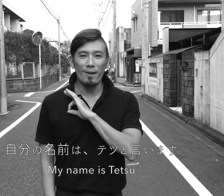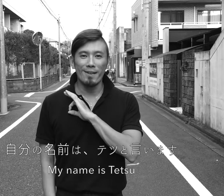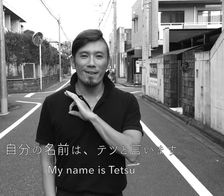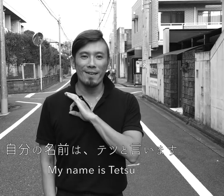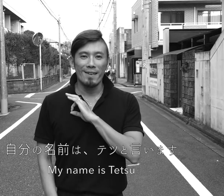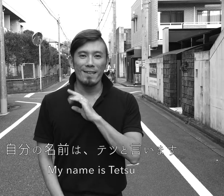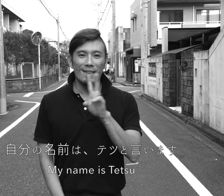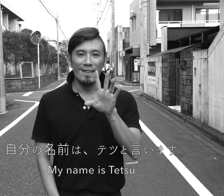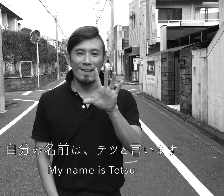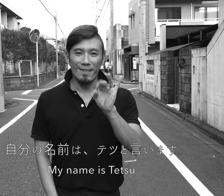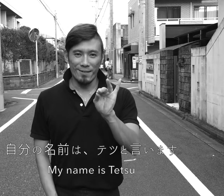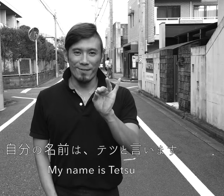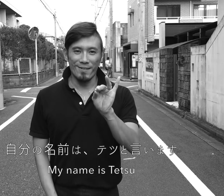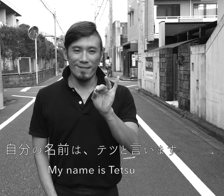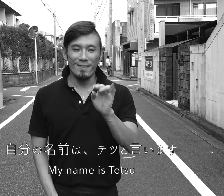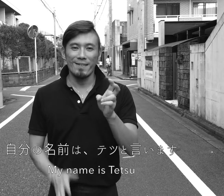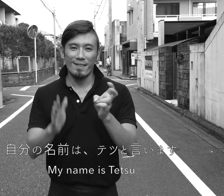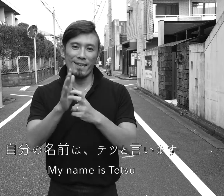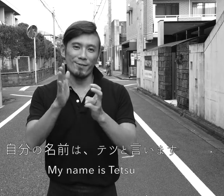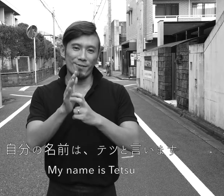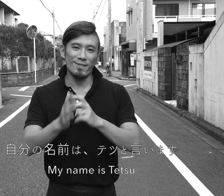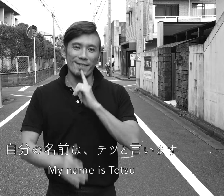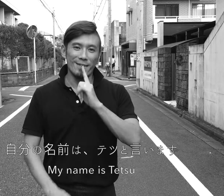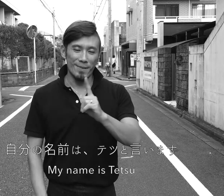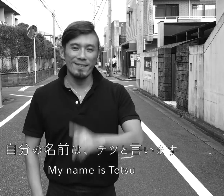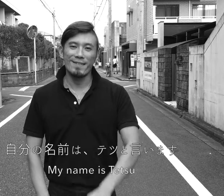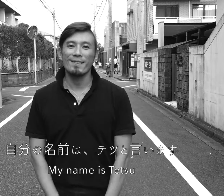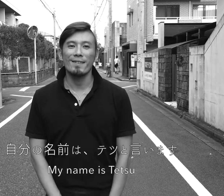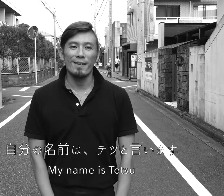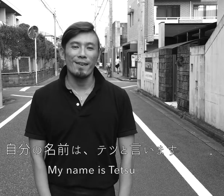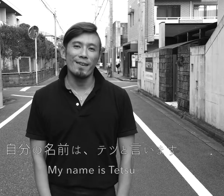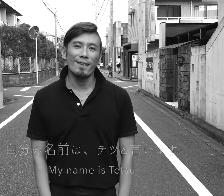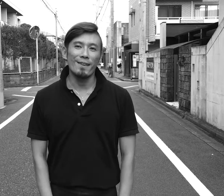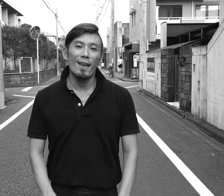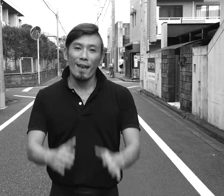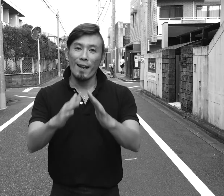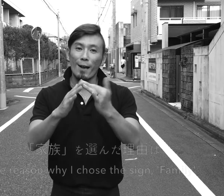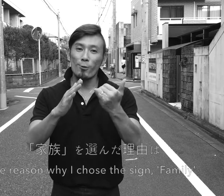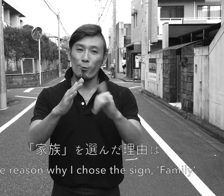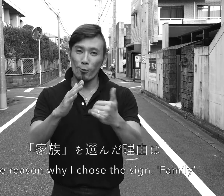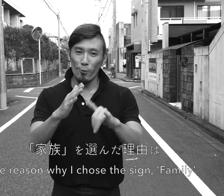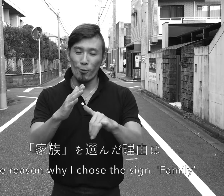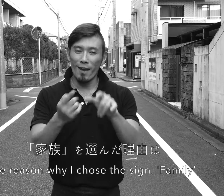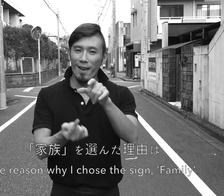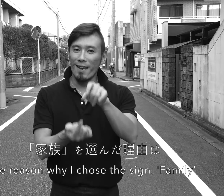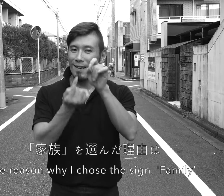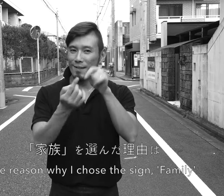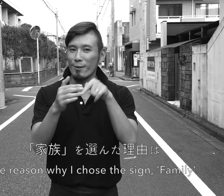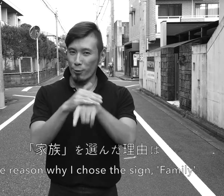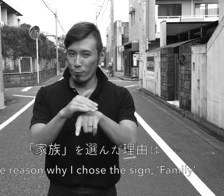は鉄鉄って言います。家族を選んだ理由